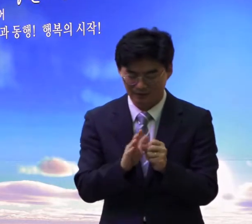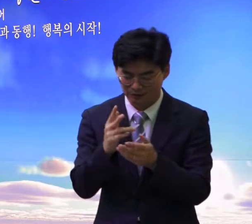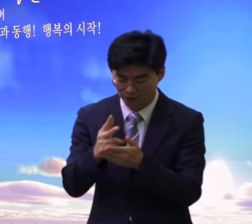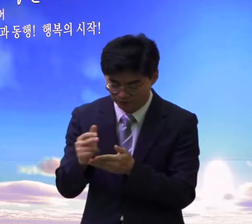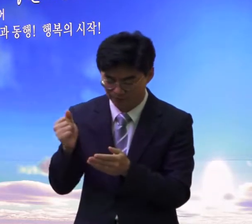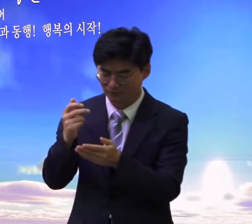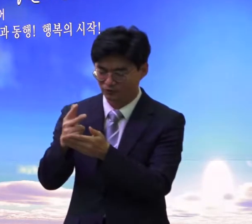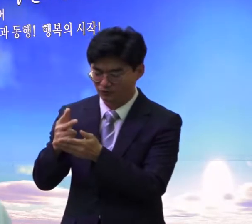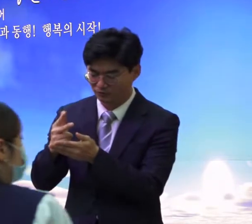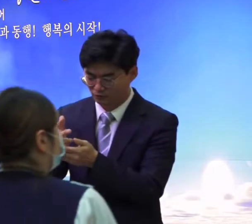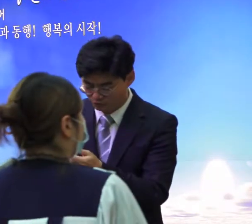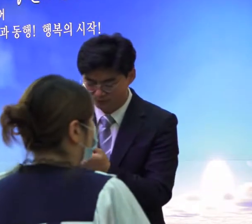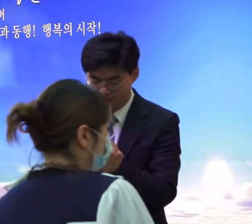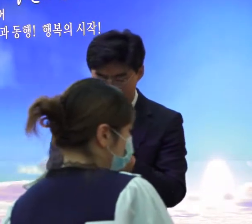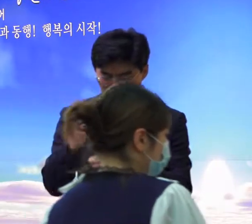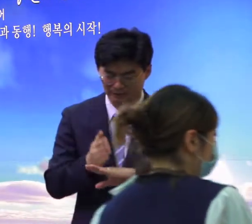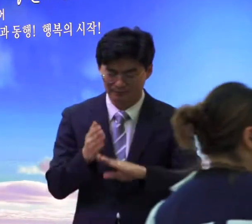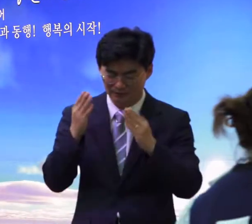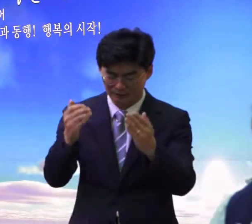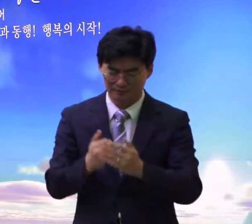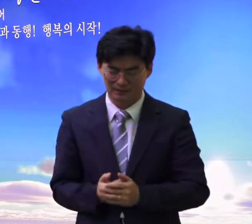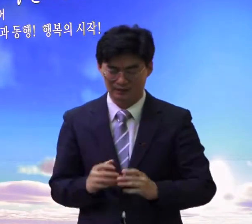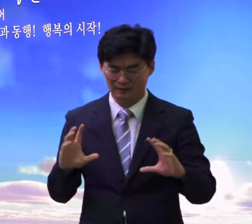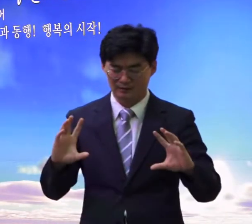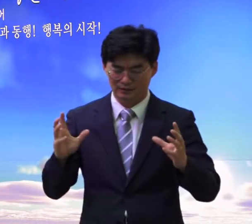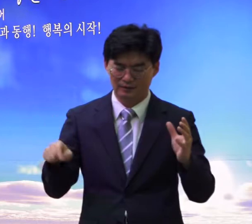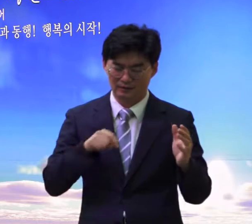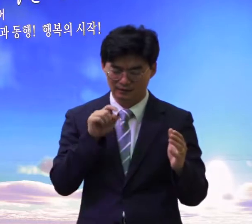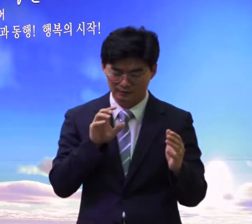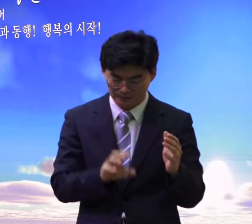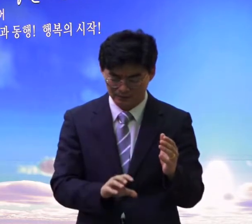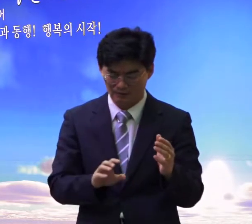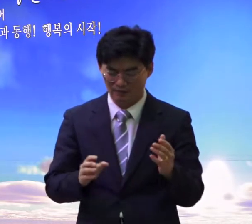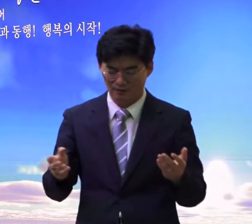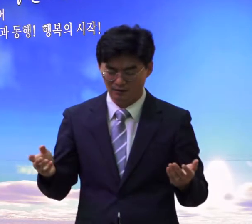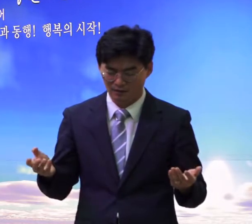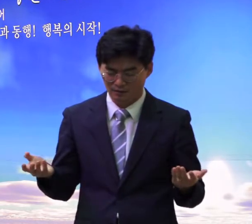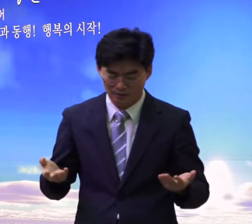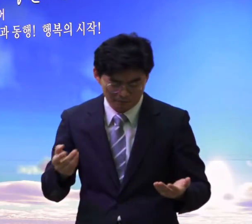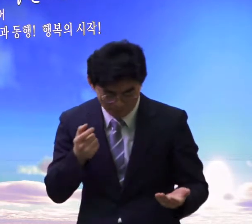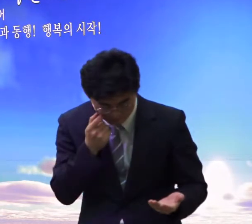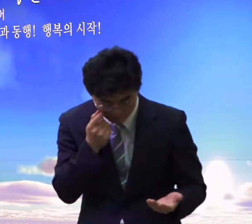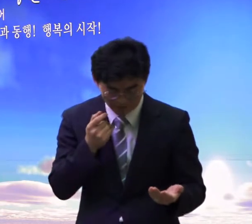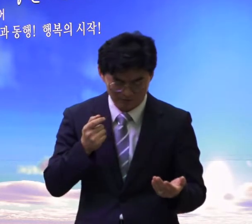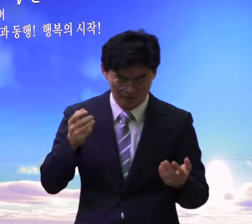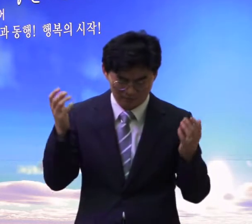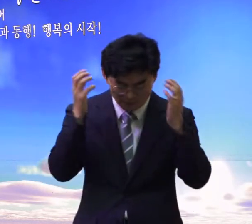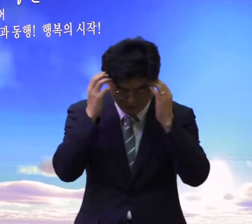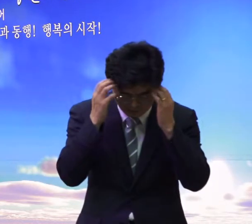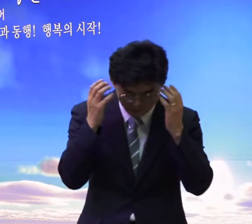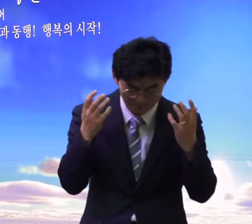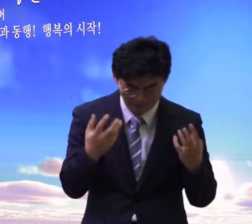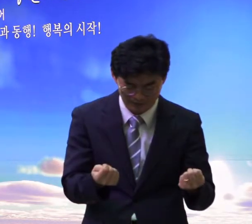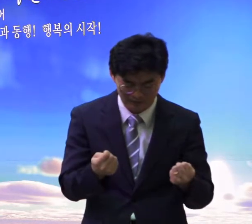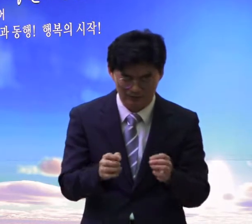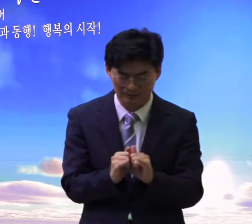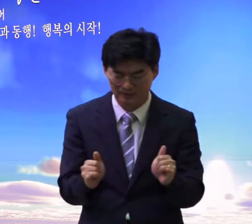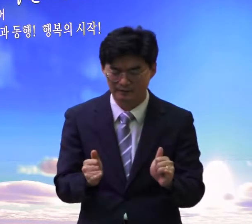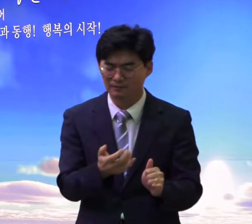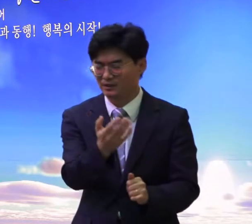주님의 은혜를 감사합니다. 하나님, 세상에서 아무것도 할 수 없는 낙심하고 좌절하고 두려움에 떠는 자들인데